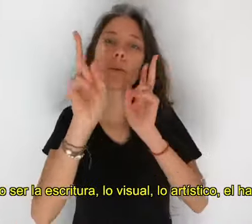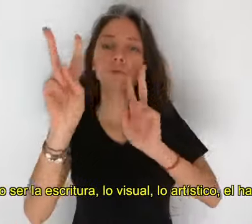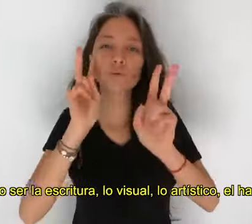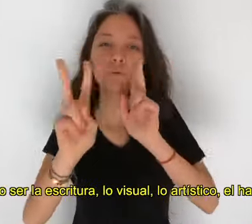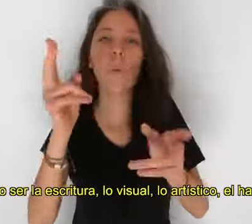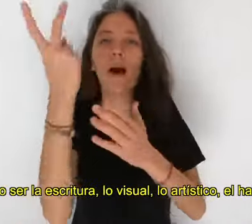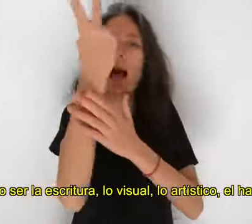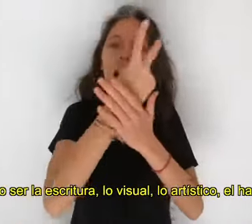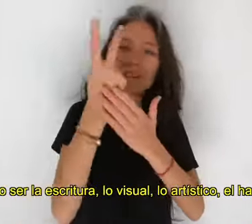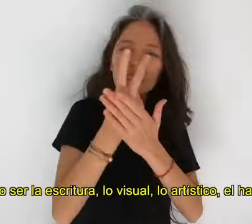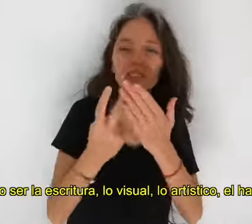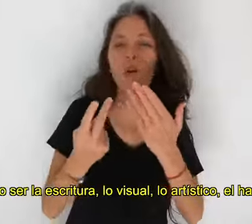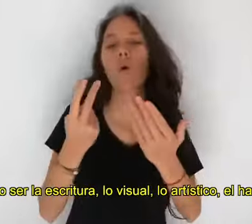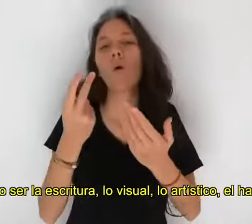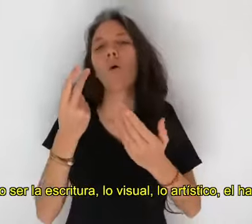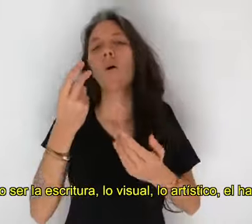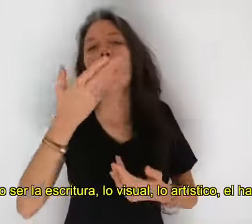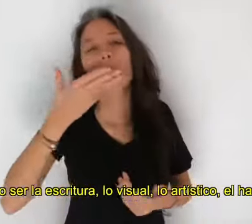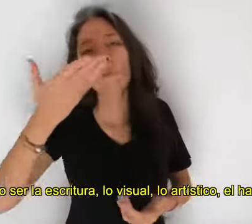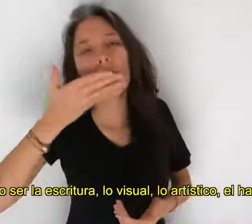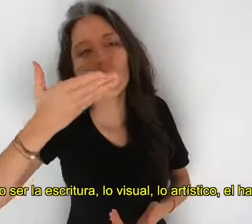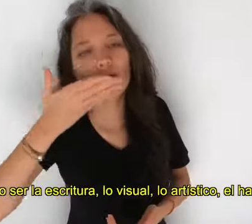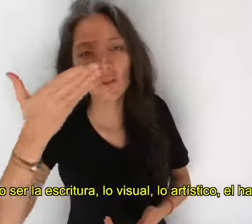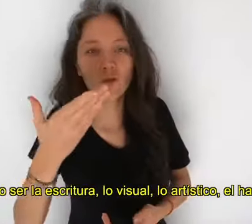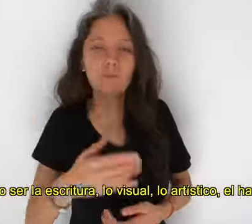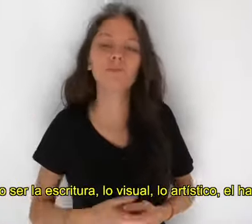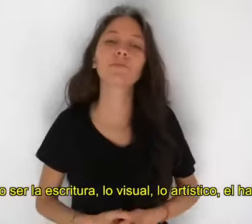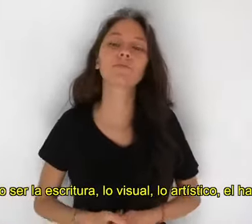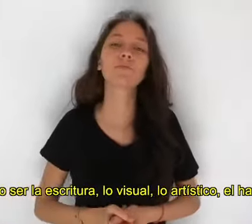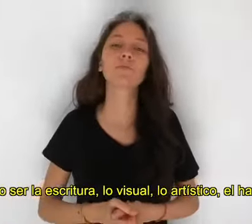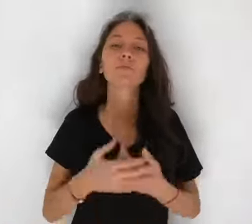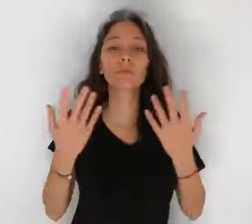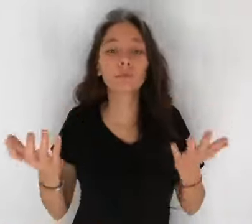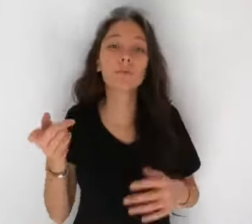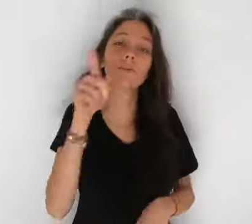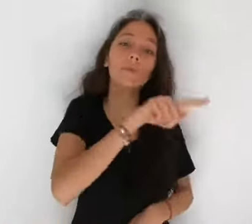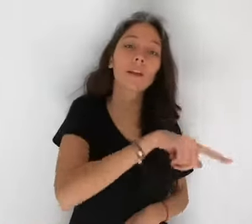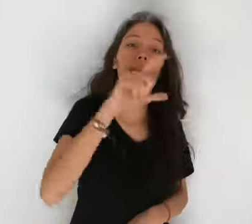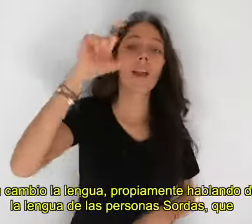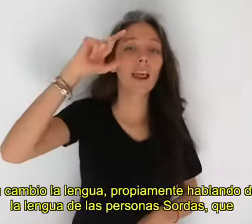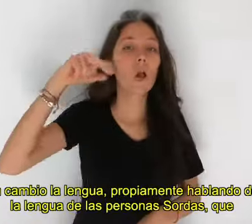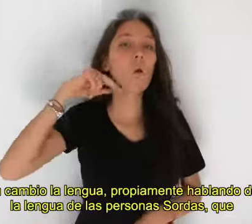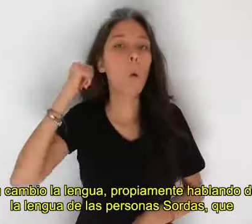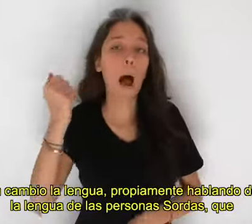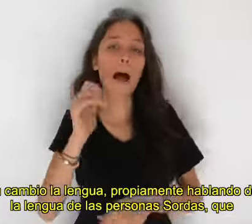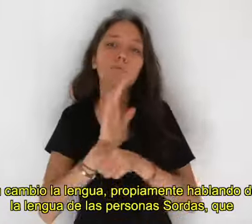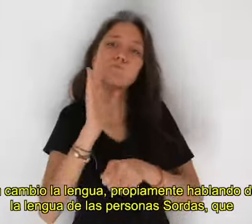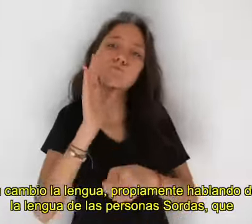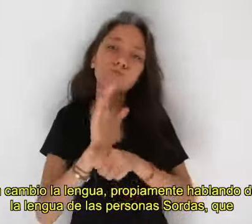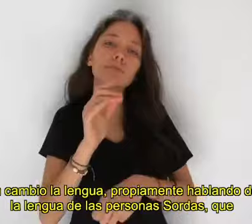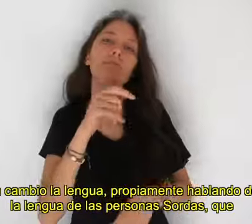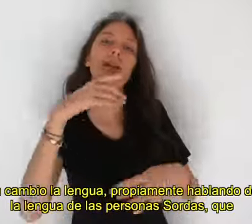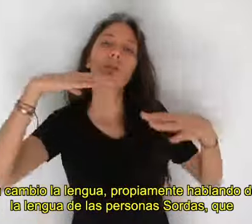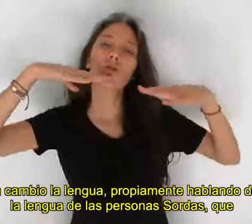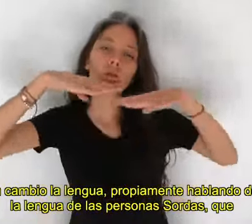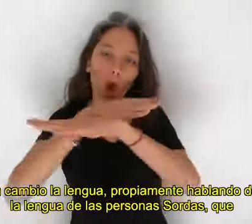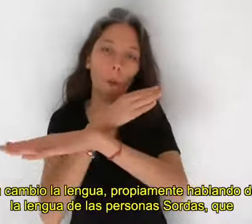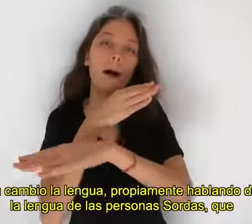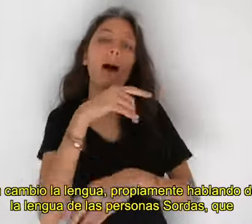lo visual lo artístico y el habla en cambio la lengua propiamente hablando de la lengua de las